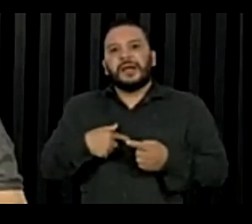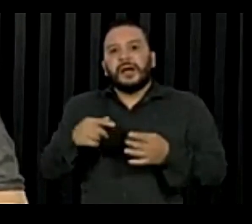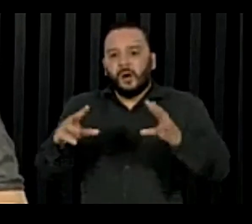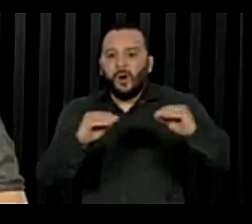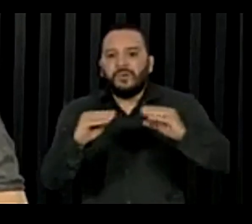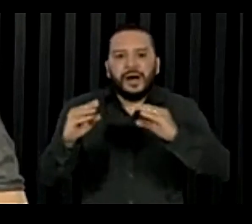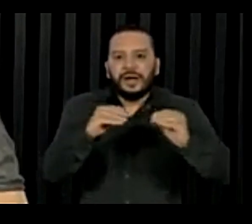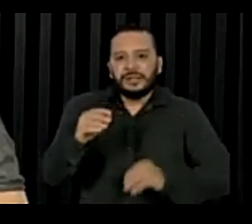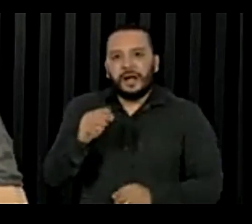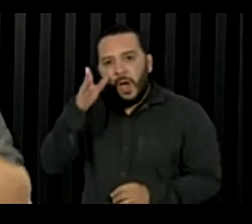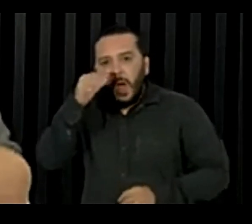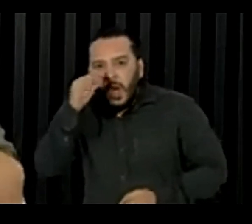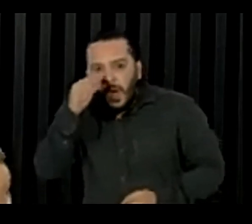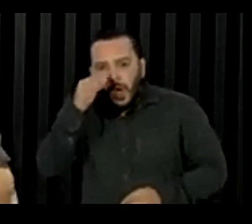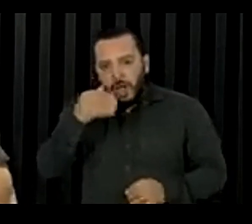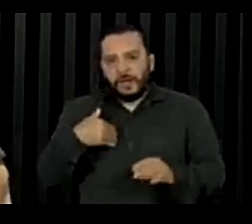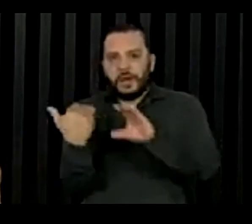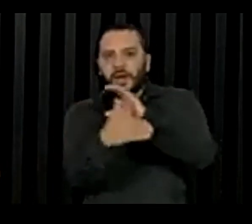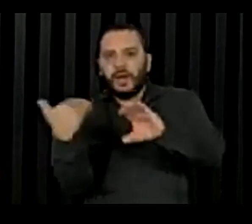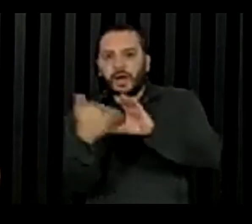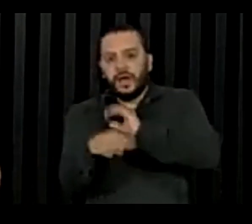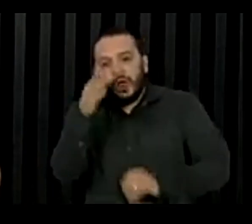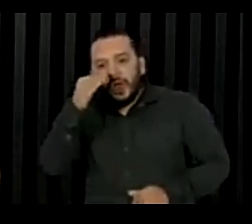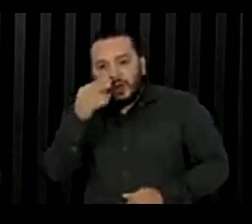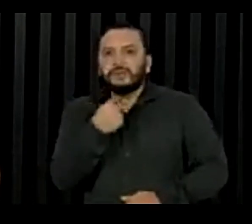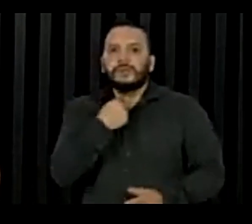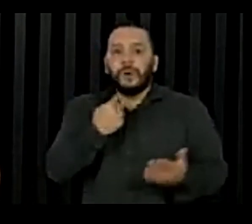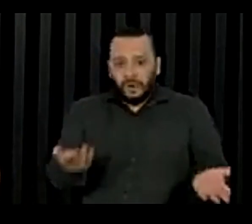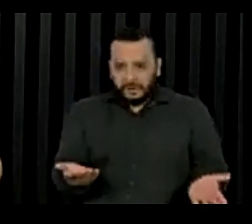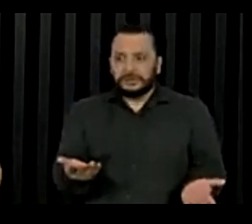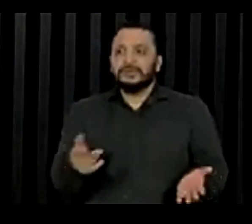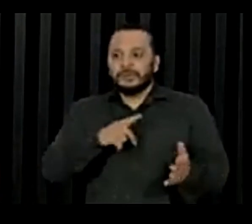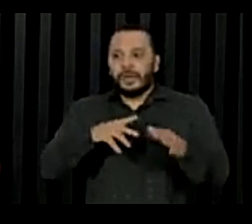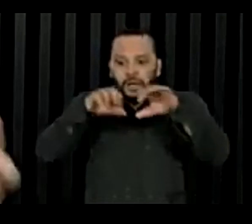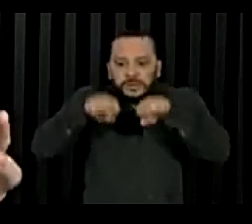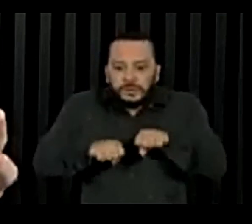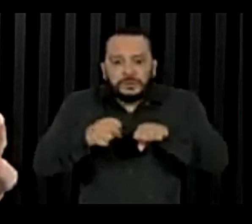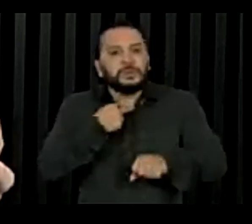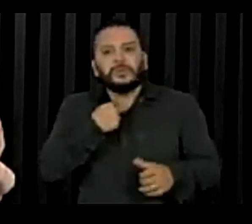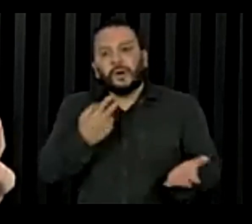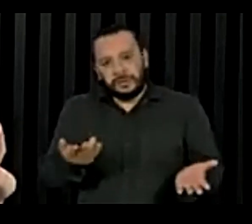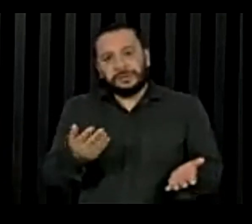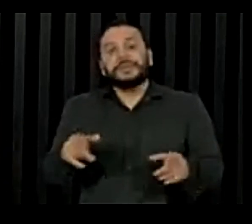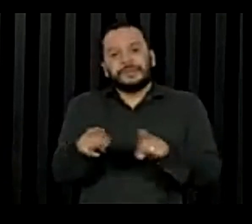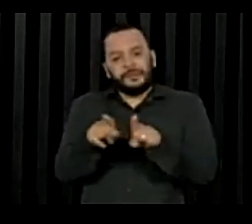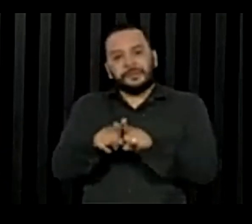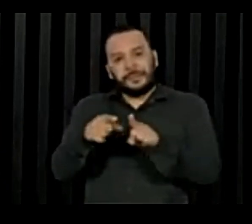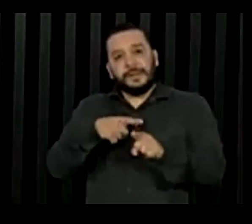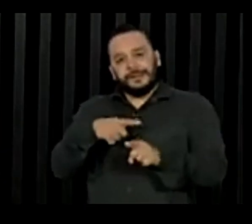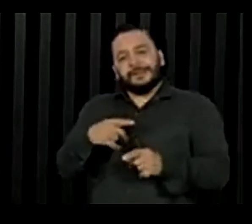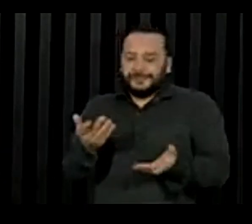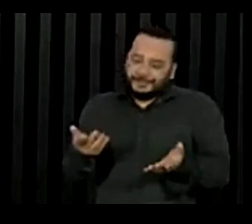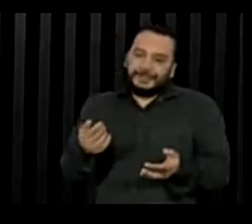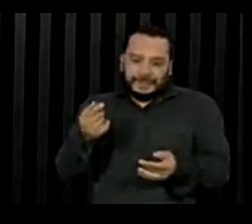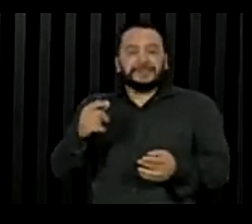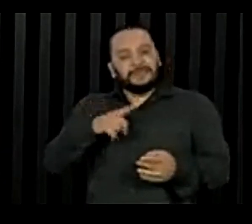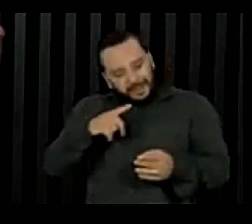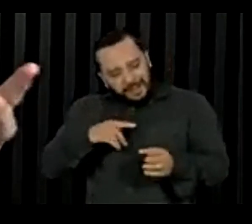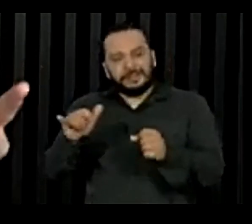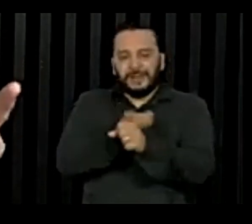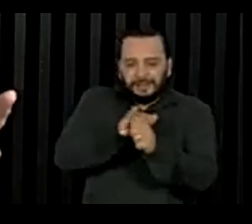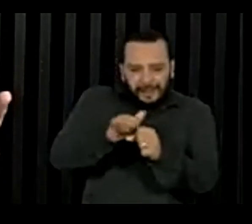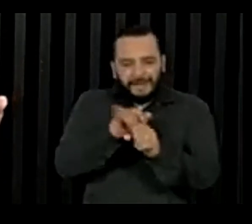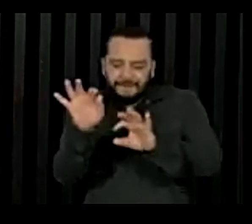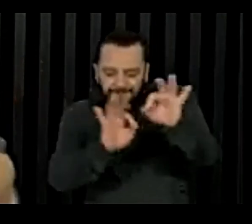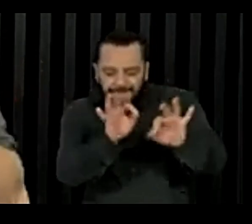redes sociais, o caminho já está progredindo, eles estão trabalhando para melhorar cada vez mais, e o exemplo disso é um post do presidente da República sendo apagado e informado no lugar que